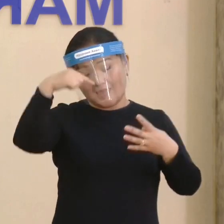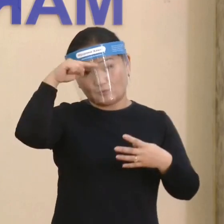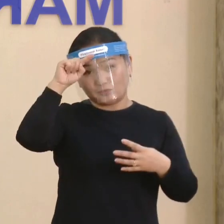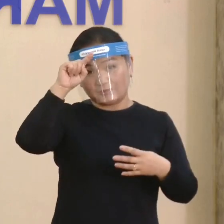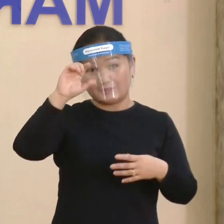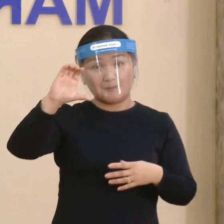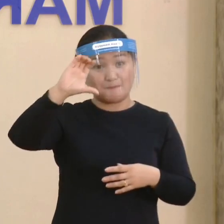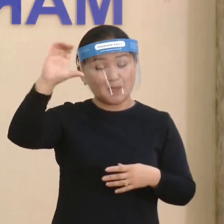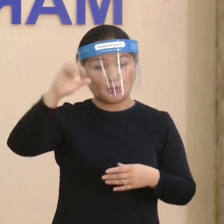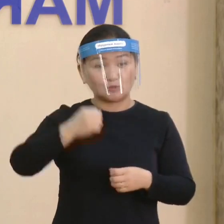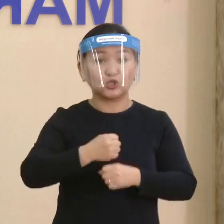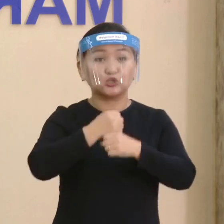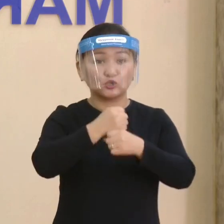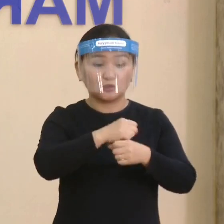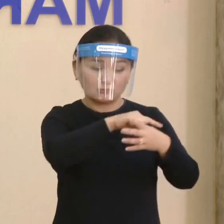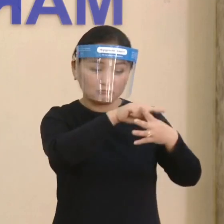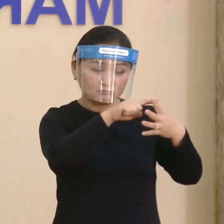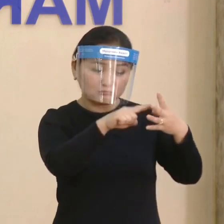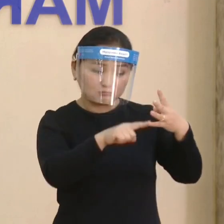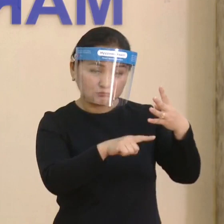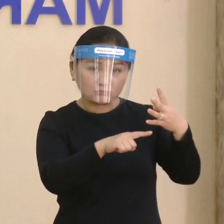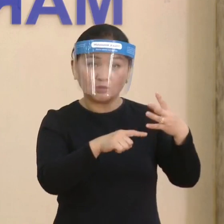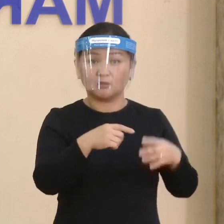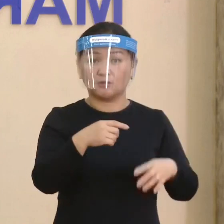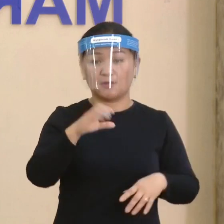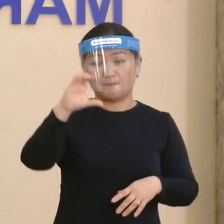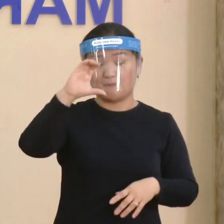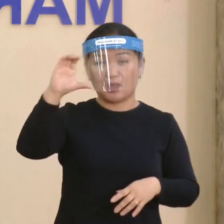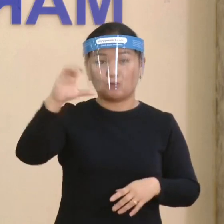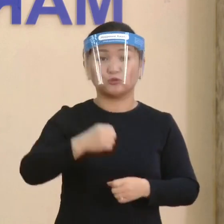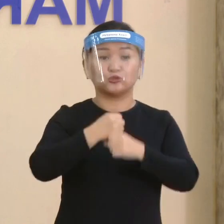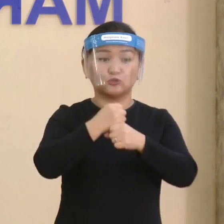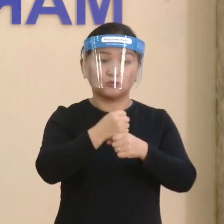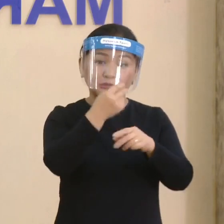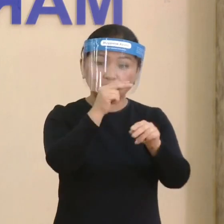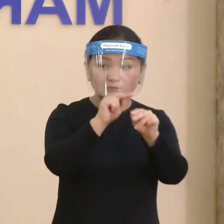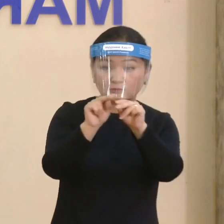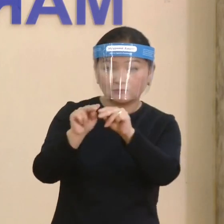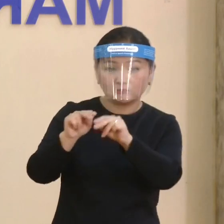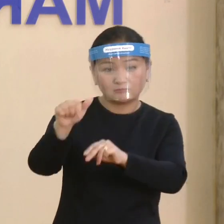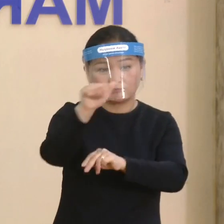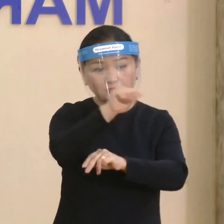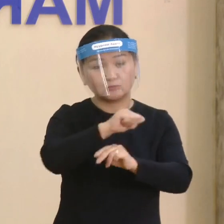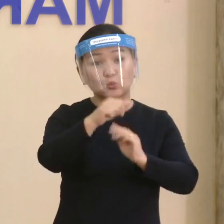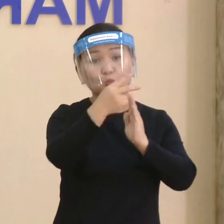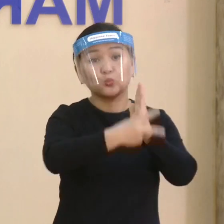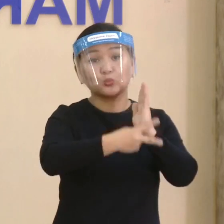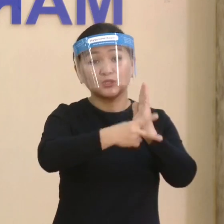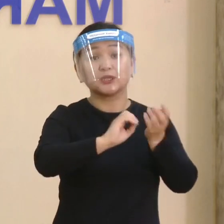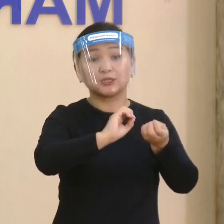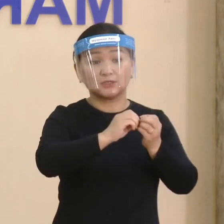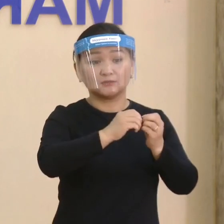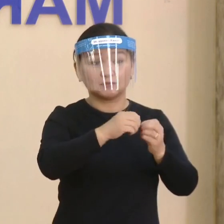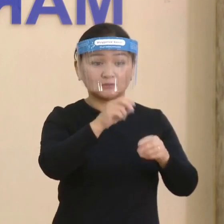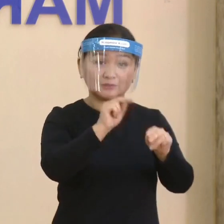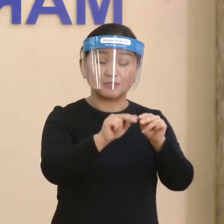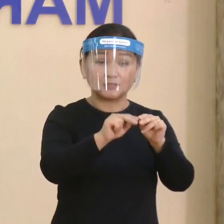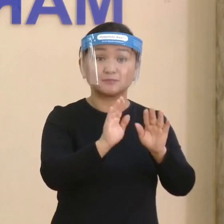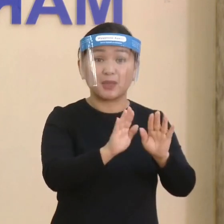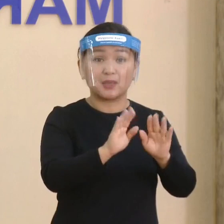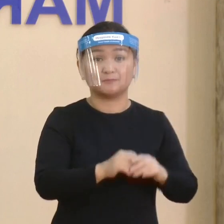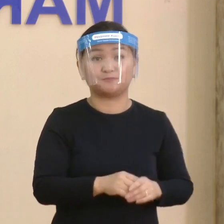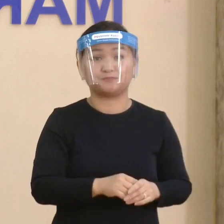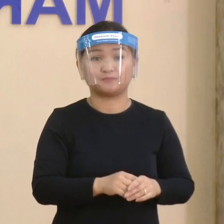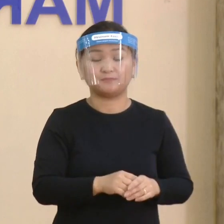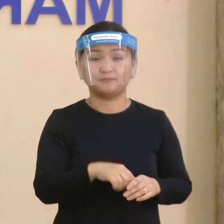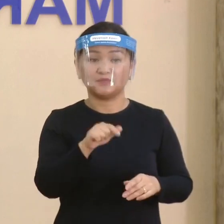гэтэр оролцсон ийм төлөөллөлүүд очиж бүх зүйлд нь бол хийгээд үнэлгээ хийгээд явж байгаа. За энэ төлөвлөлтөө